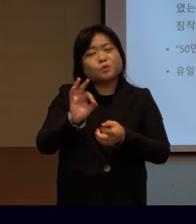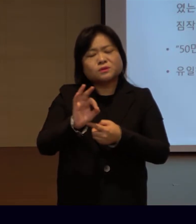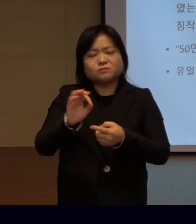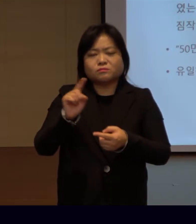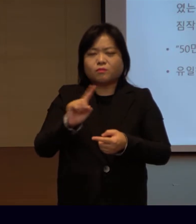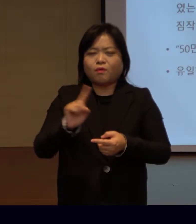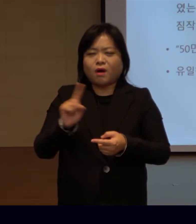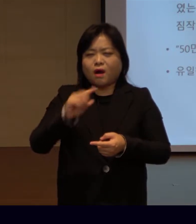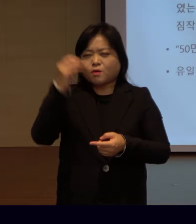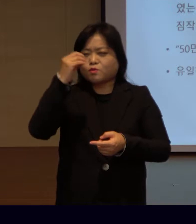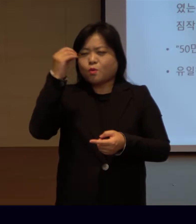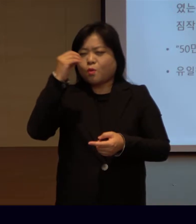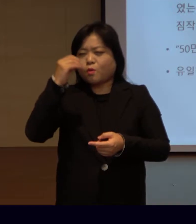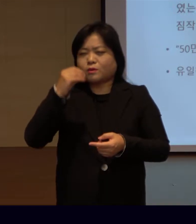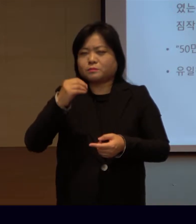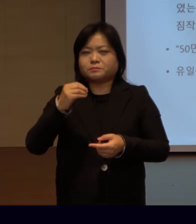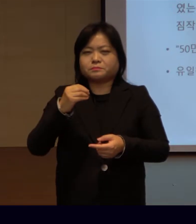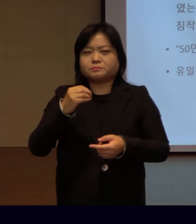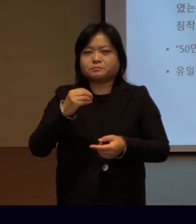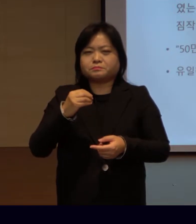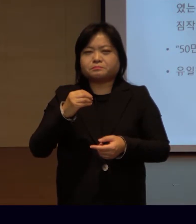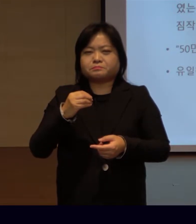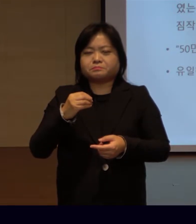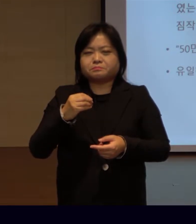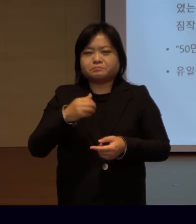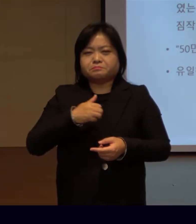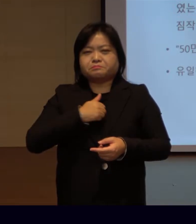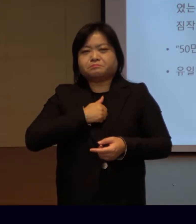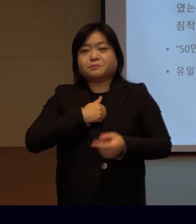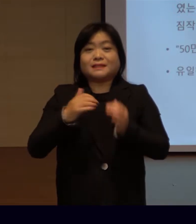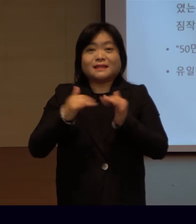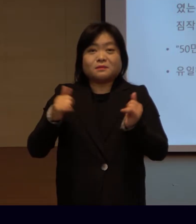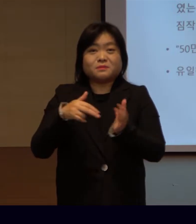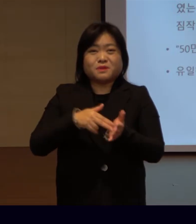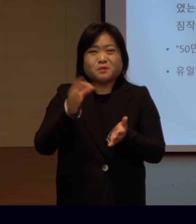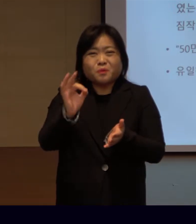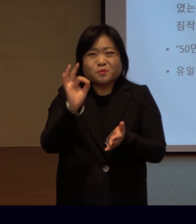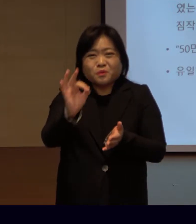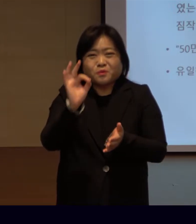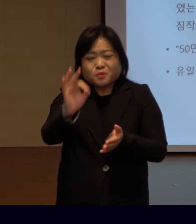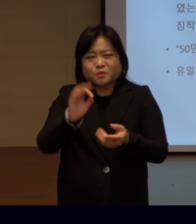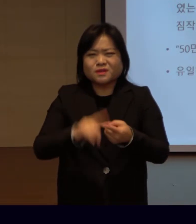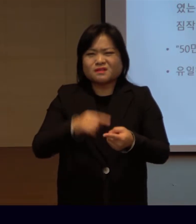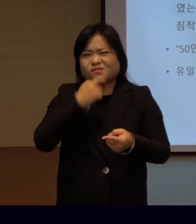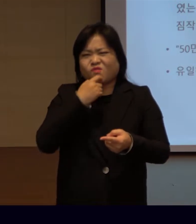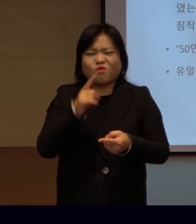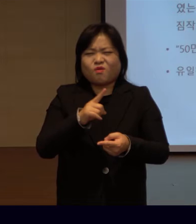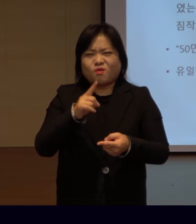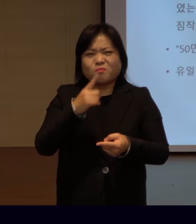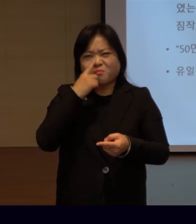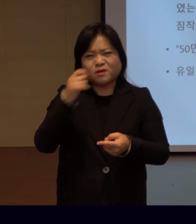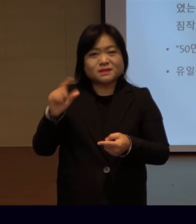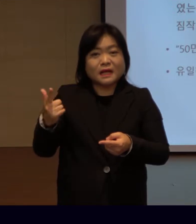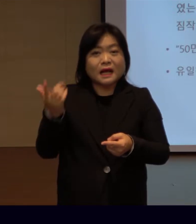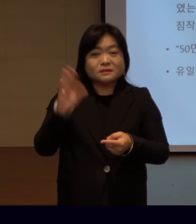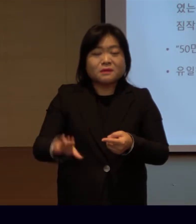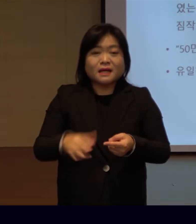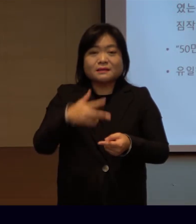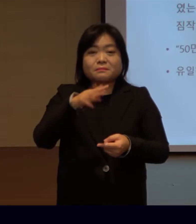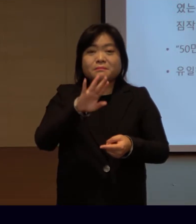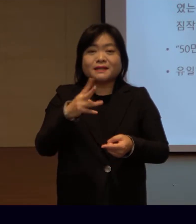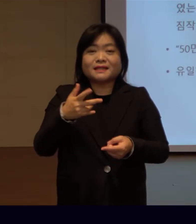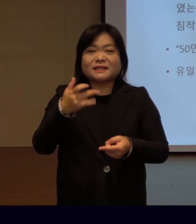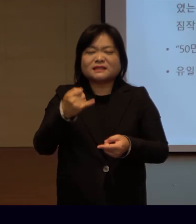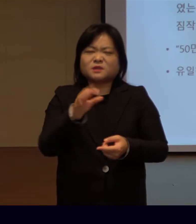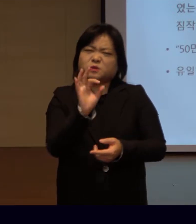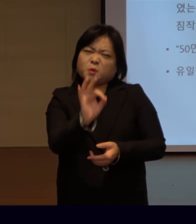사람들에게는 구체적으로 이렇게 돈을 말하는 게 멋있지 않잖아요. 그런데 이 사람은 노골적으로 돈을 말한 작가입니다. 물론